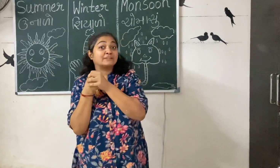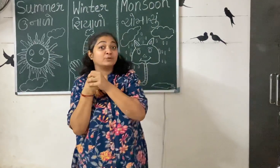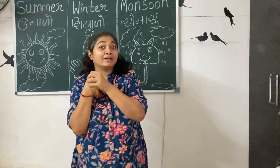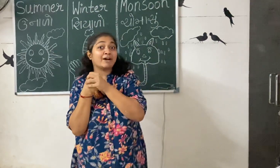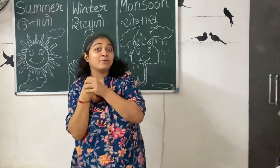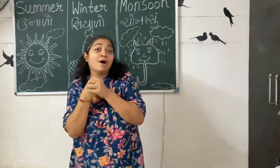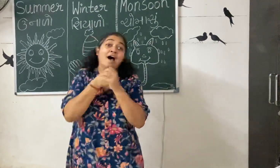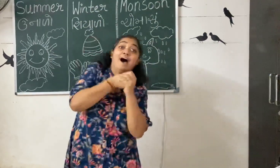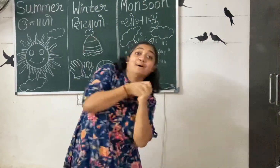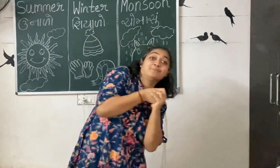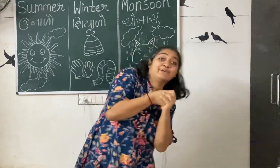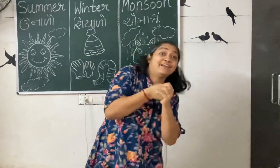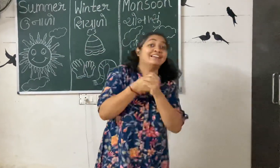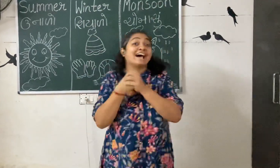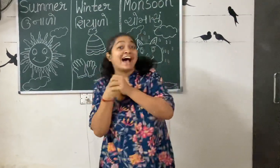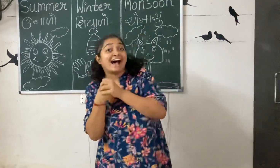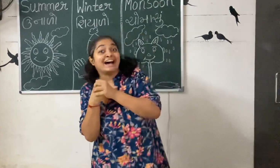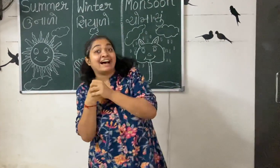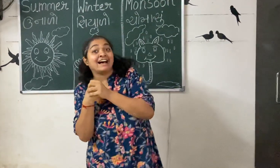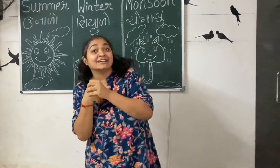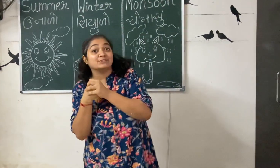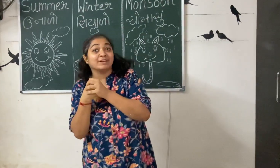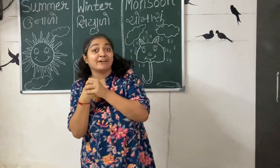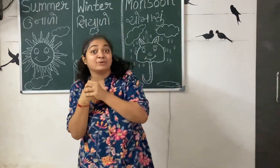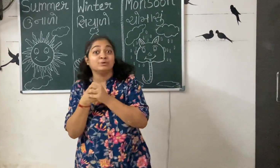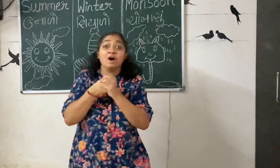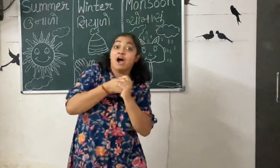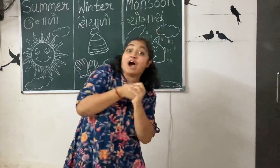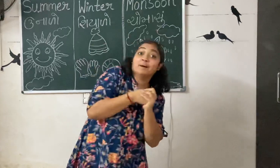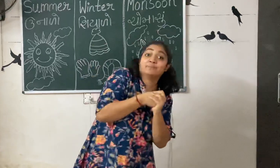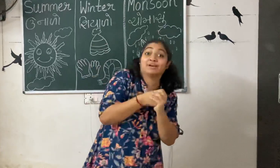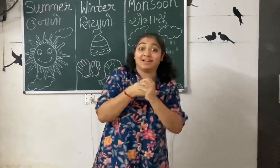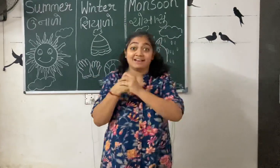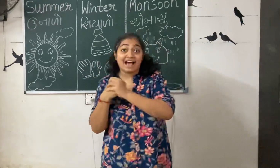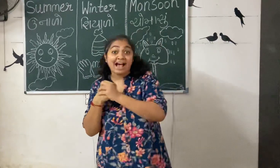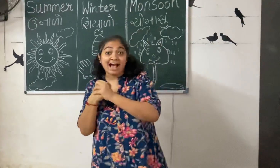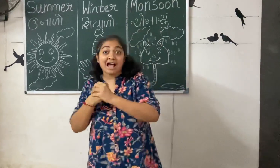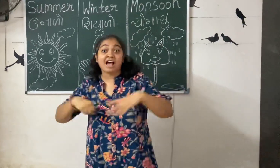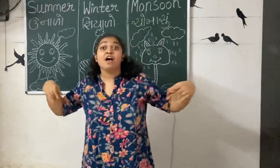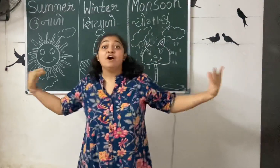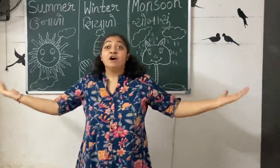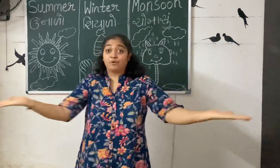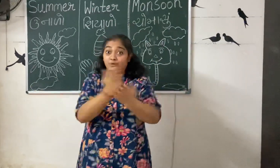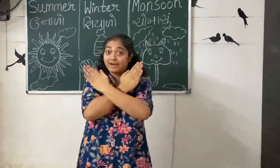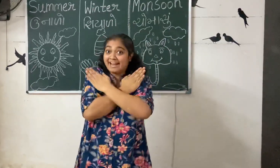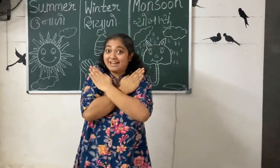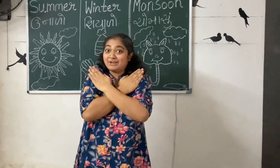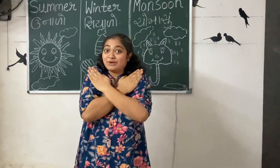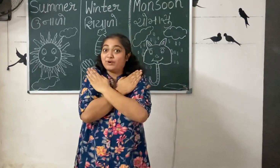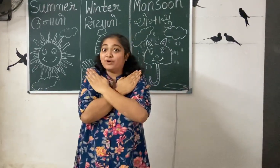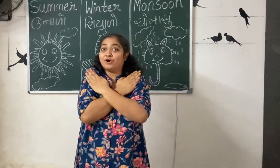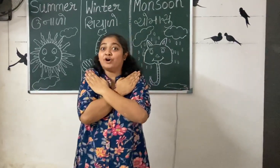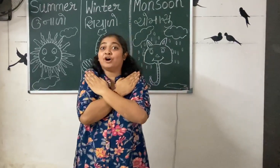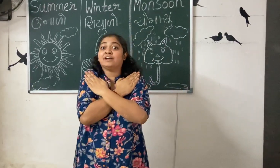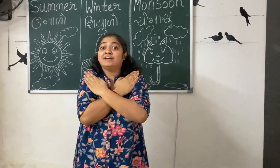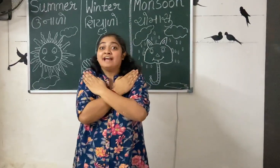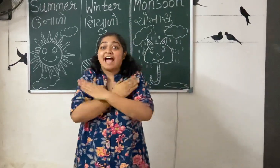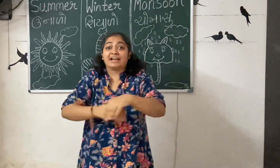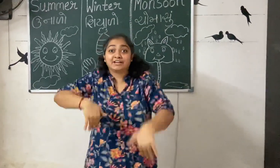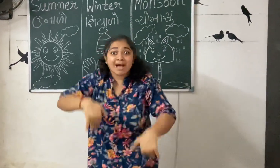बारो अंप्रेला अंप्रेला रें कोड और ग